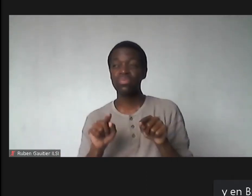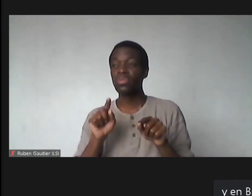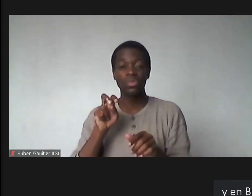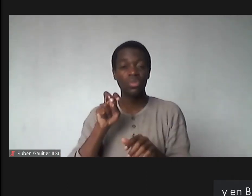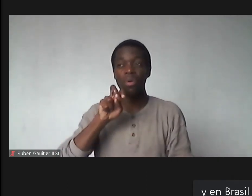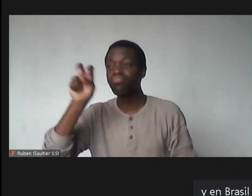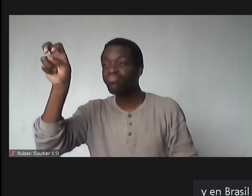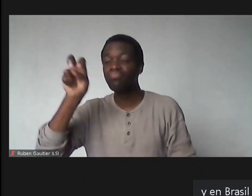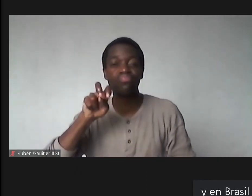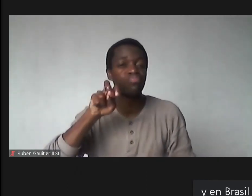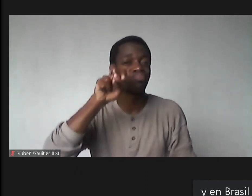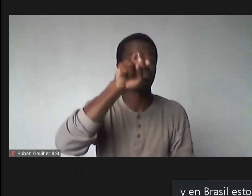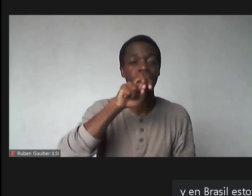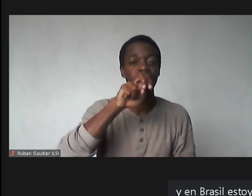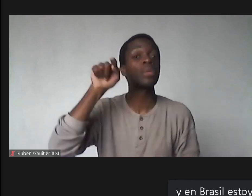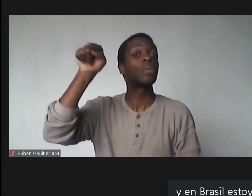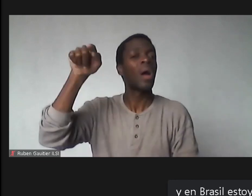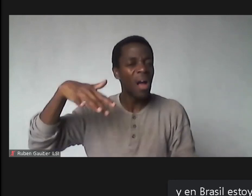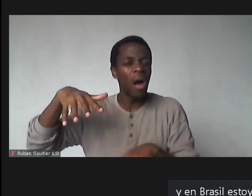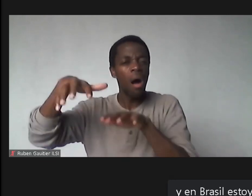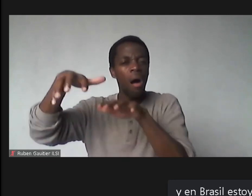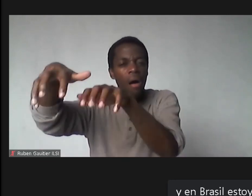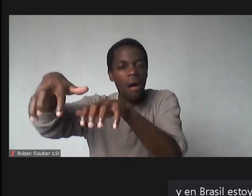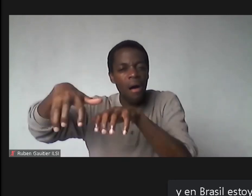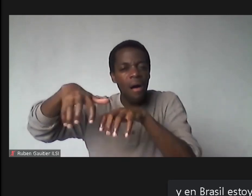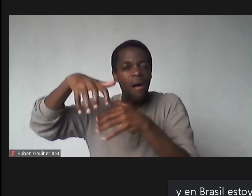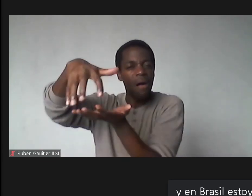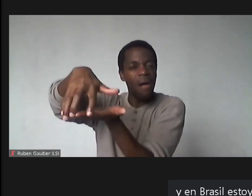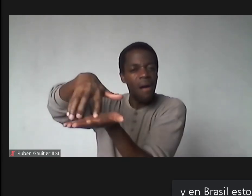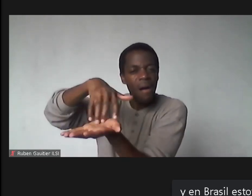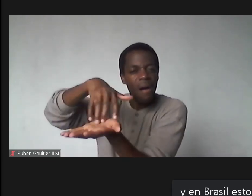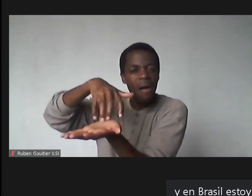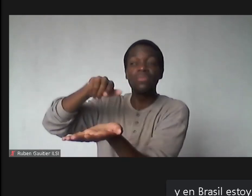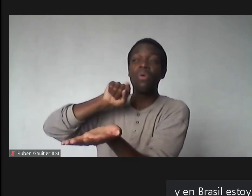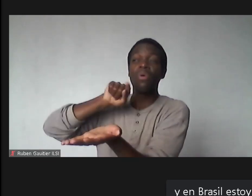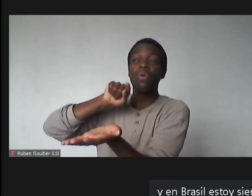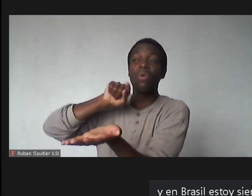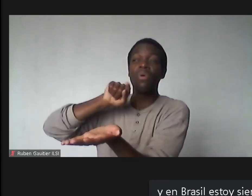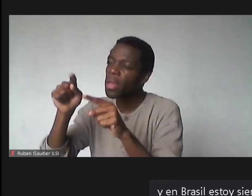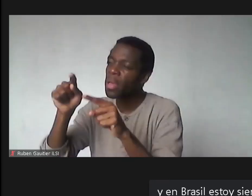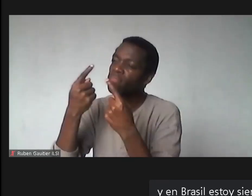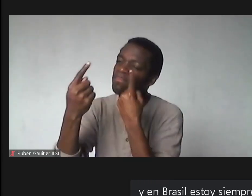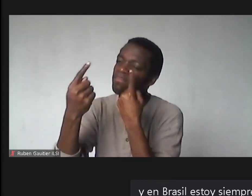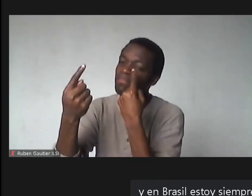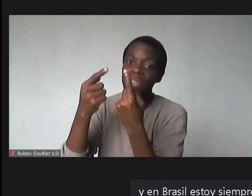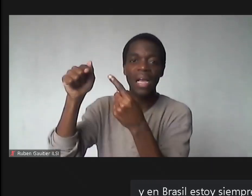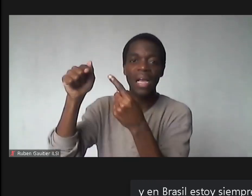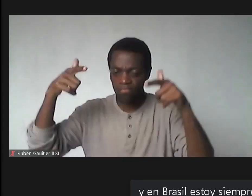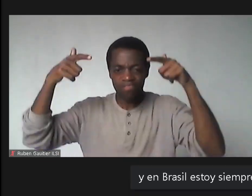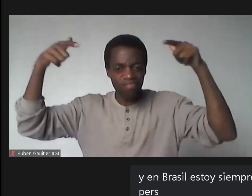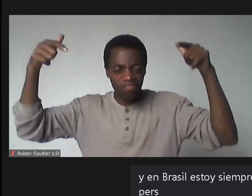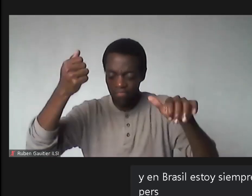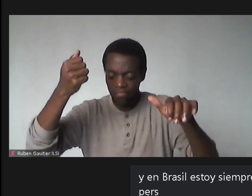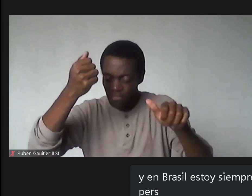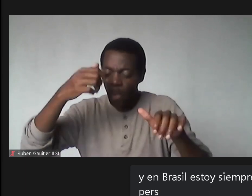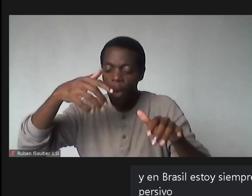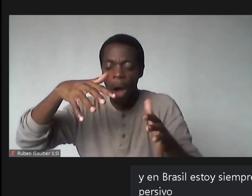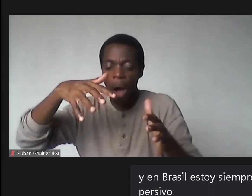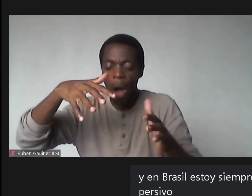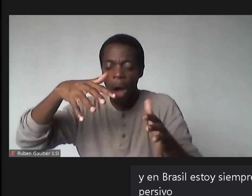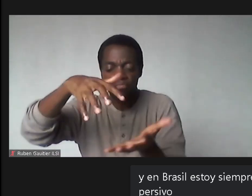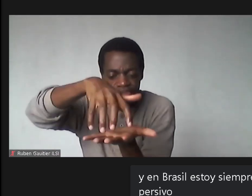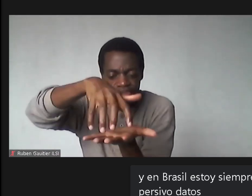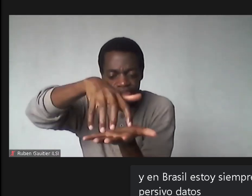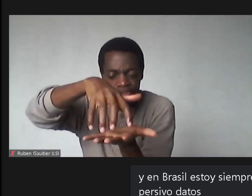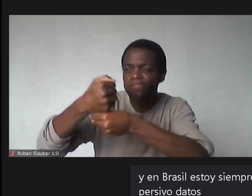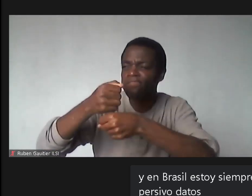bien comprendidos. Así que interesante porque consigo tener una mirada general de los datos, como cómo esos datos son